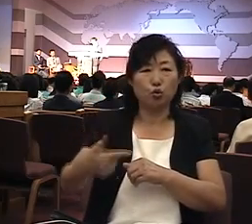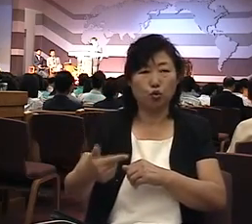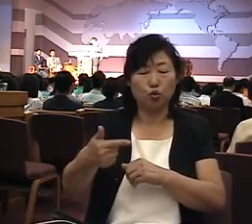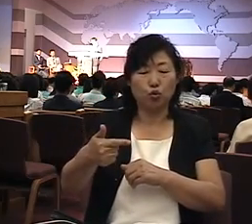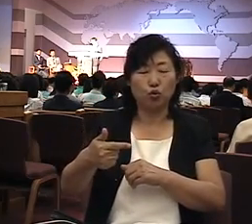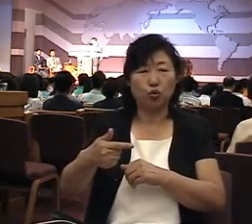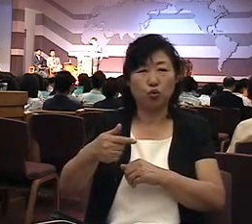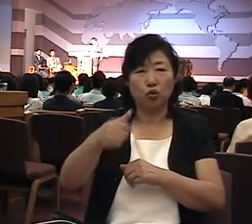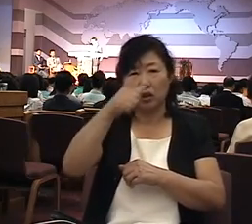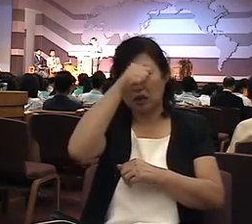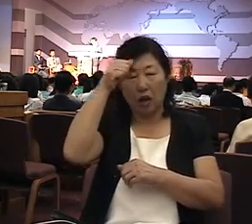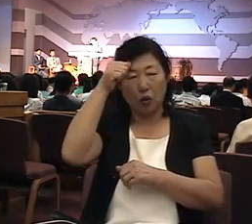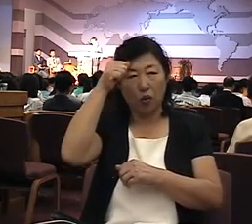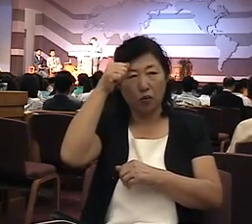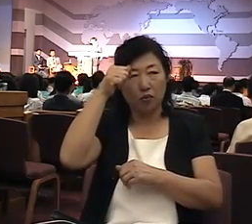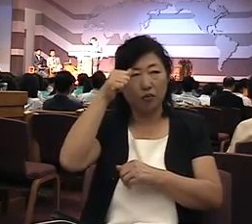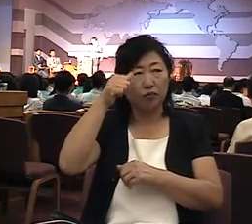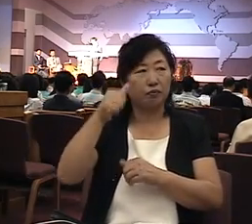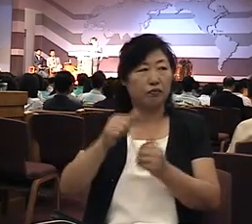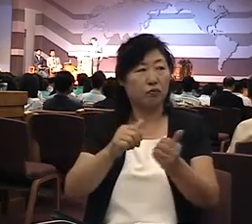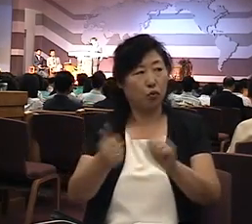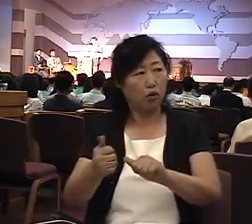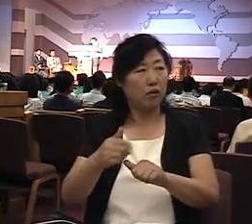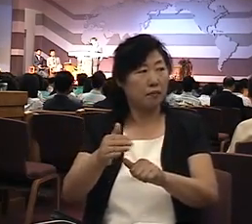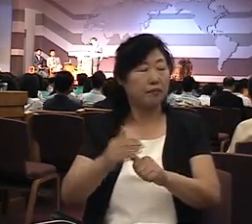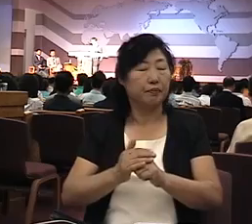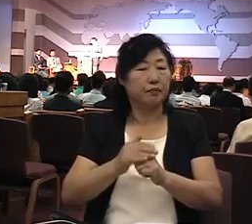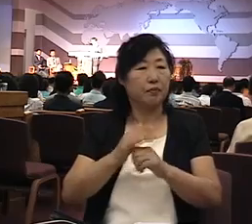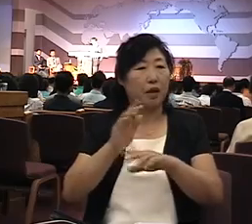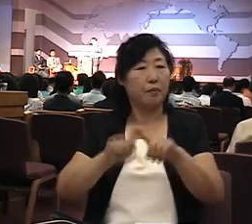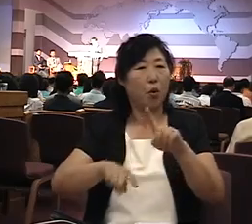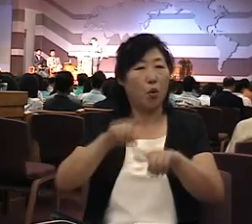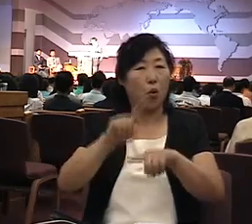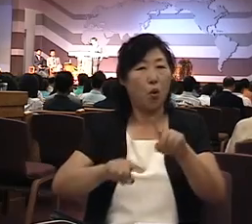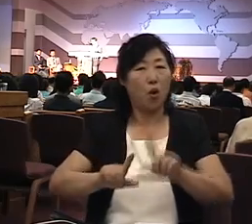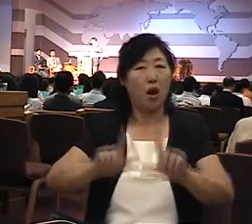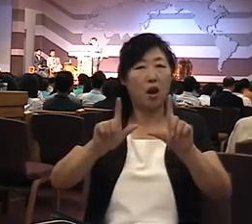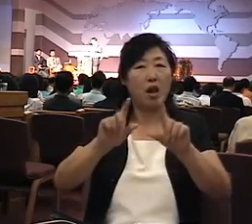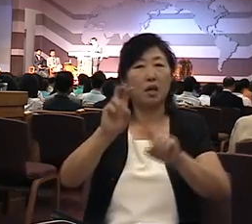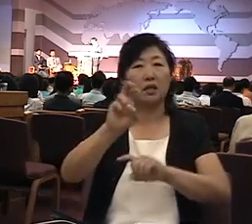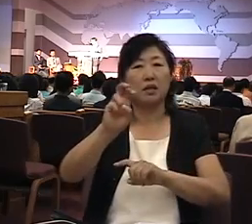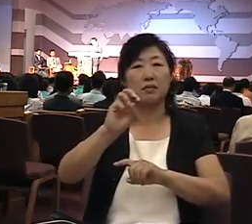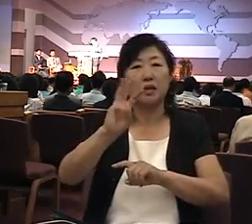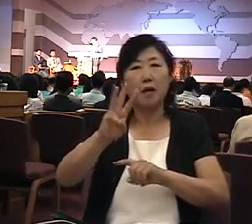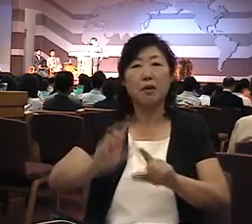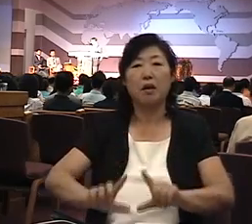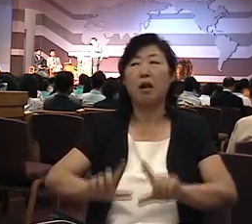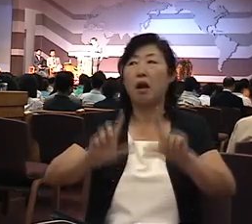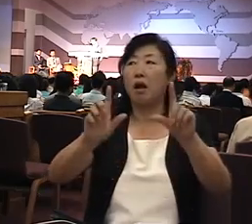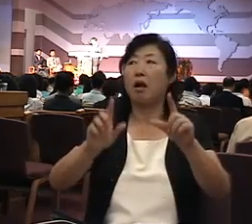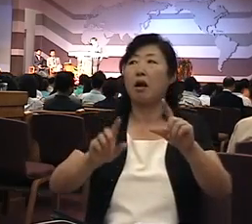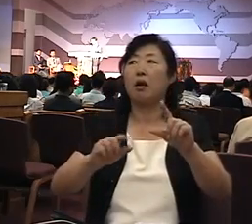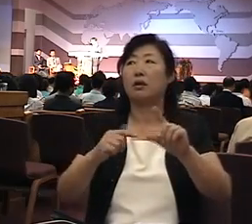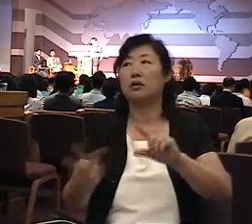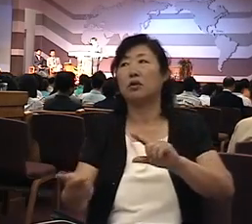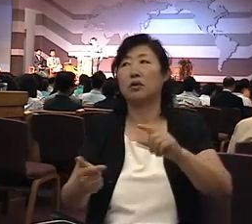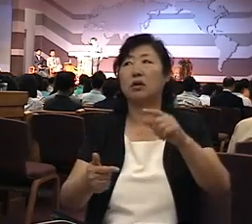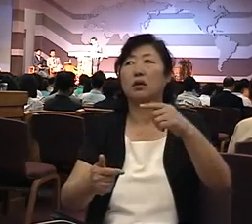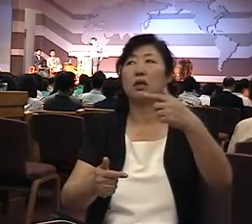장로님 또한 소천하셨는데 목요일 23일 저녁 7시 30분 역시 노르웨이에 있는 한국장의사에서